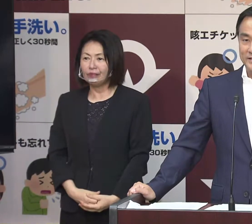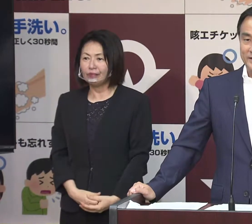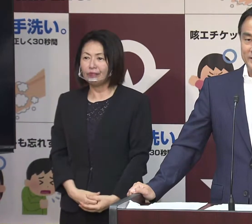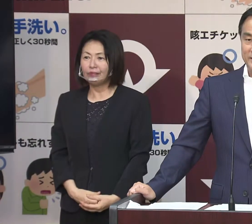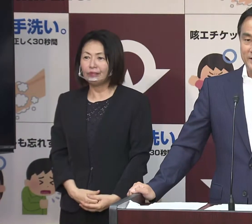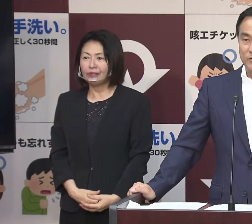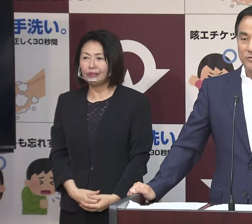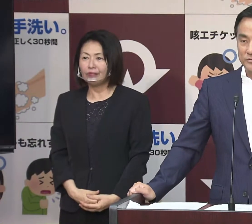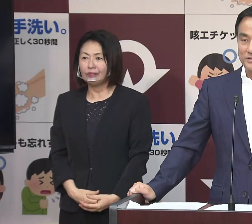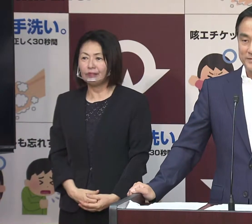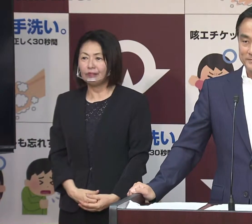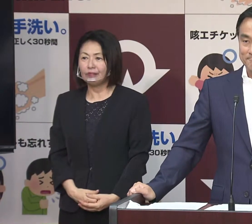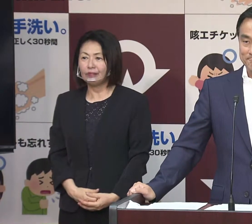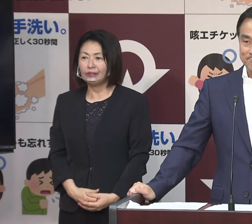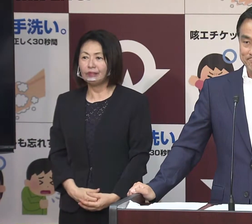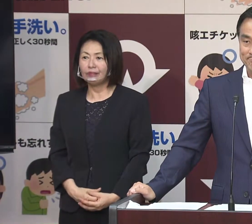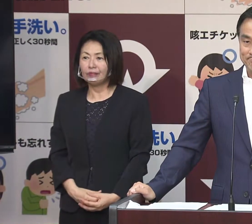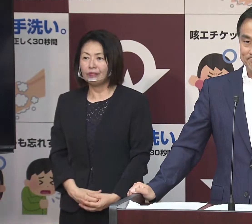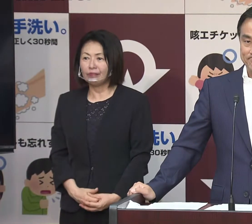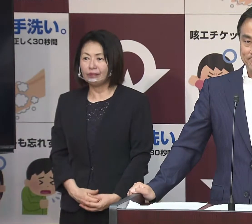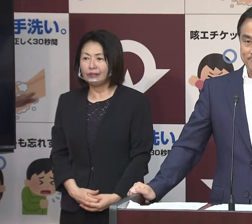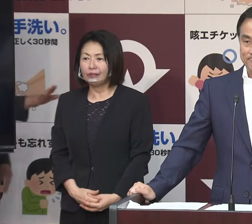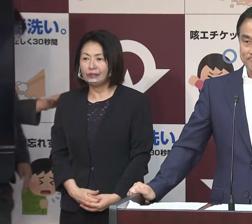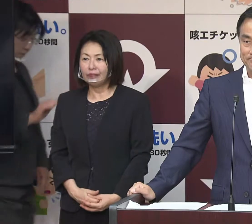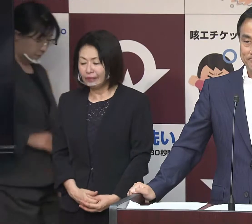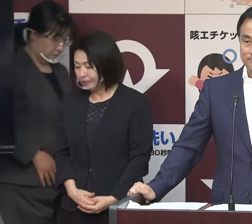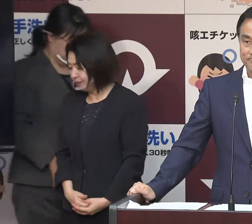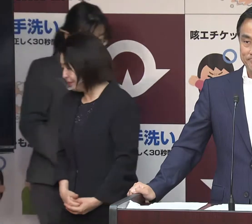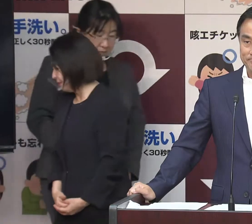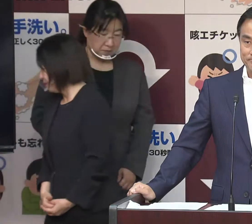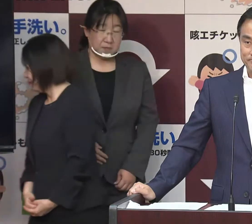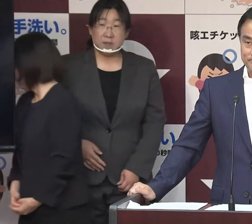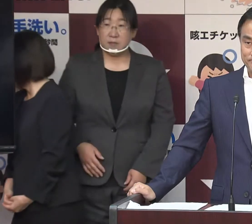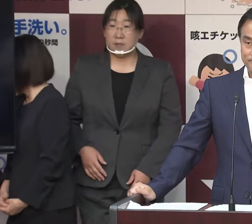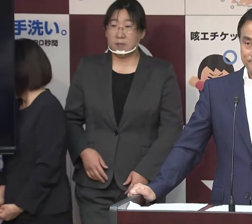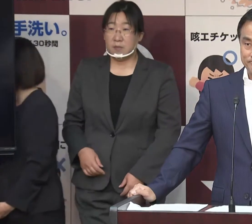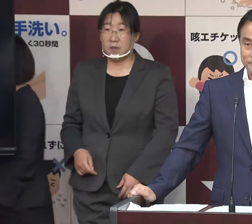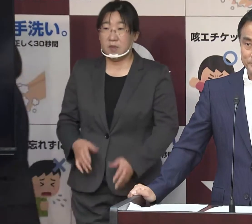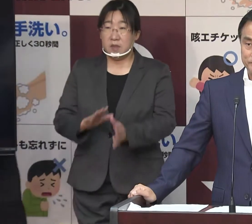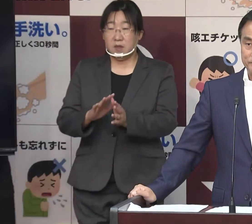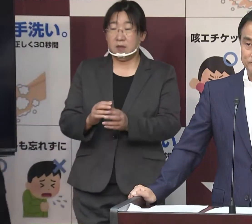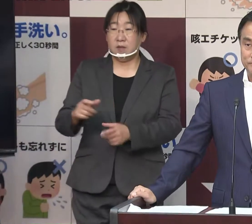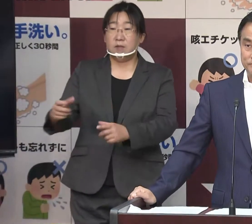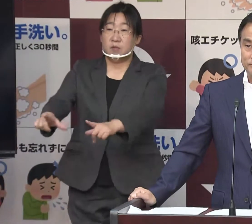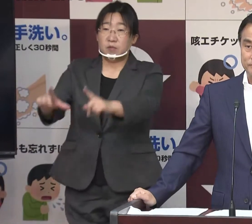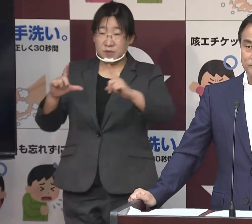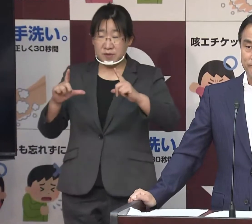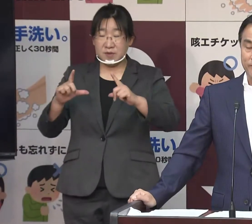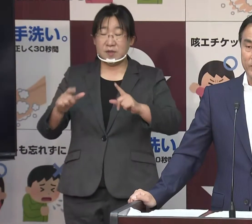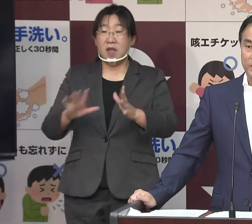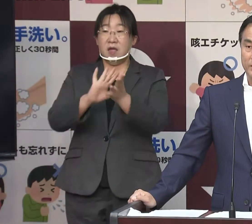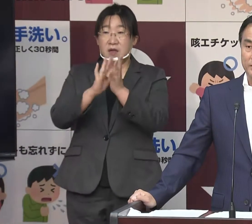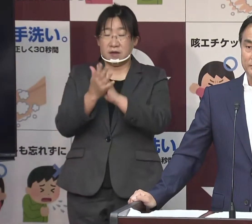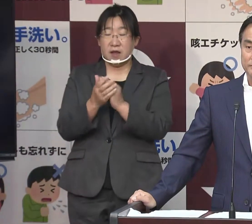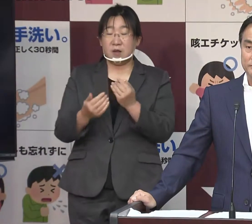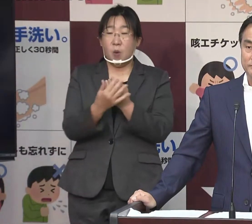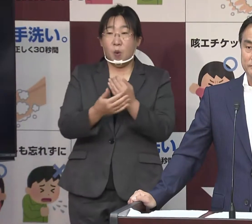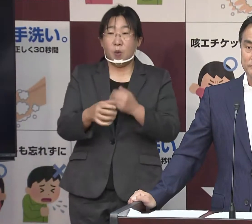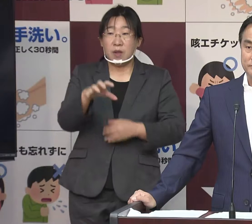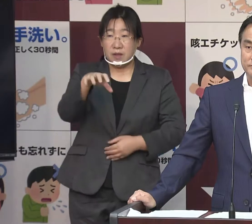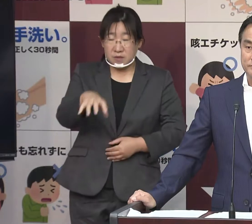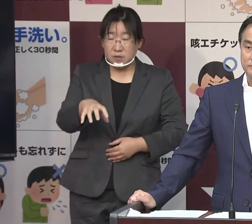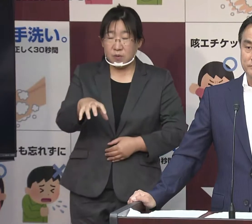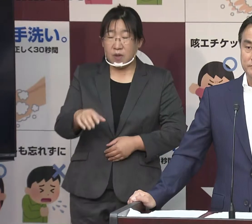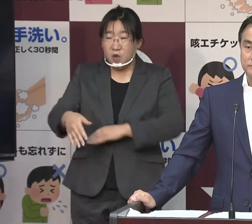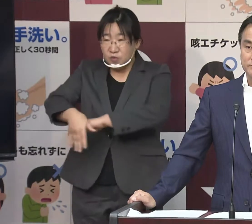で、行うことにしています。 この辺は県の保健所がすべて受付から検査まで